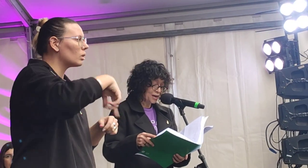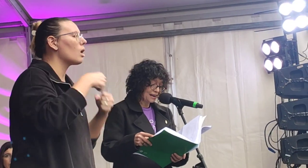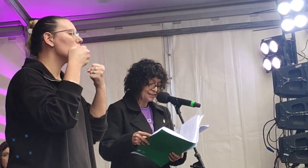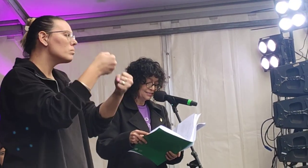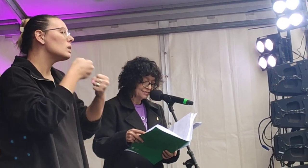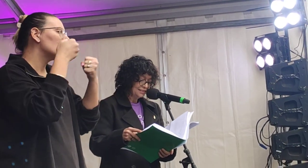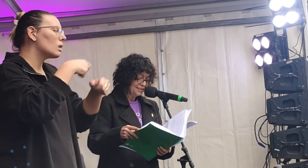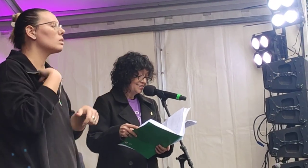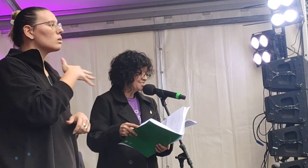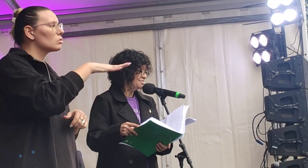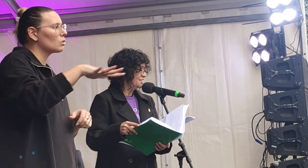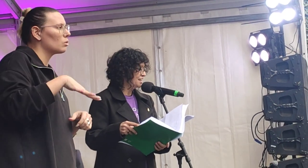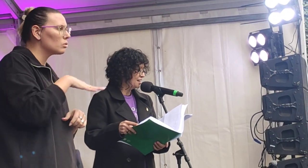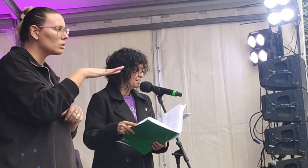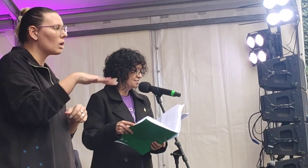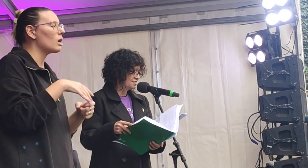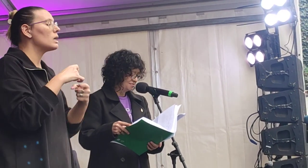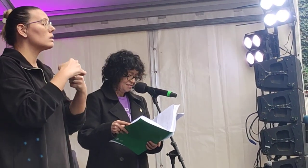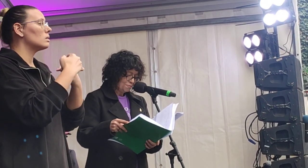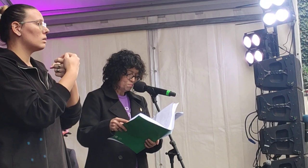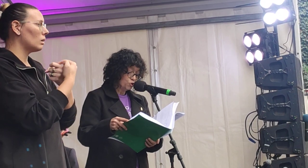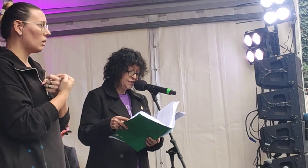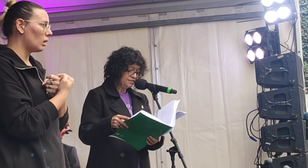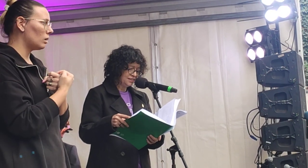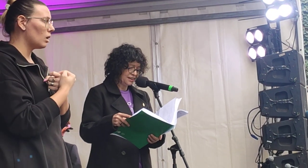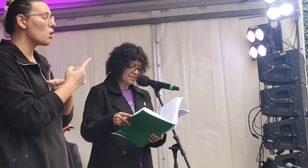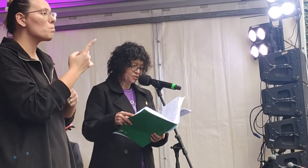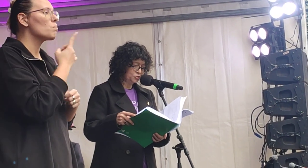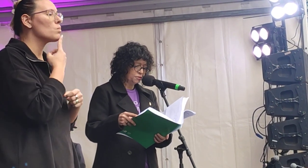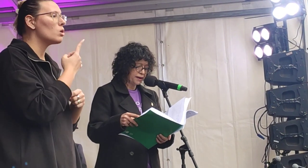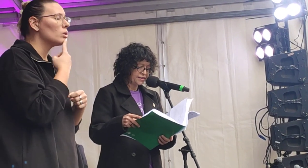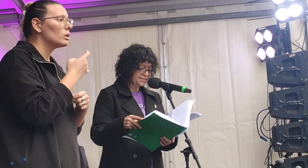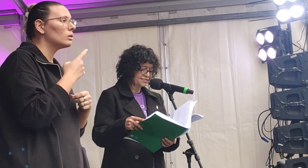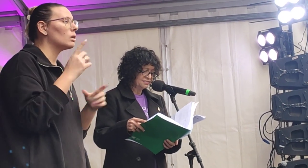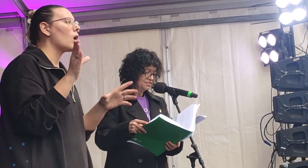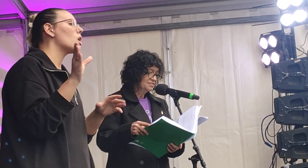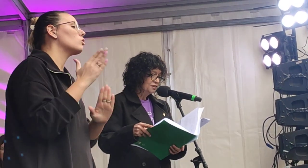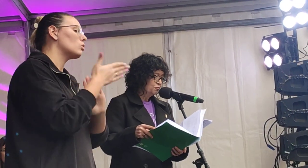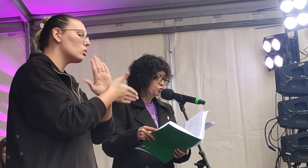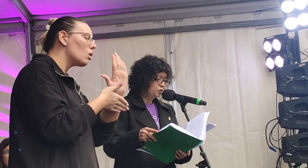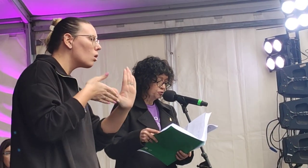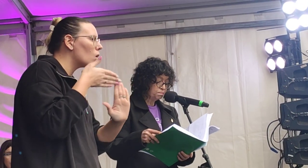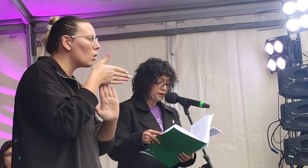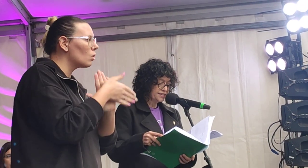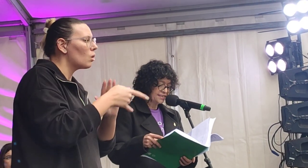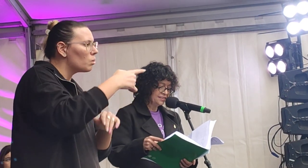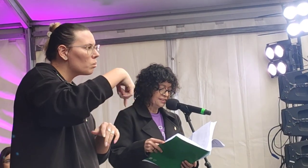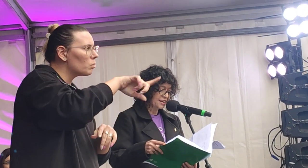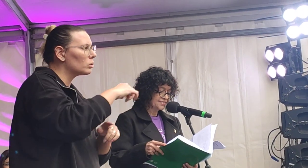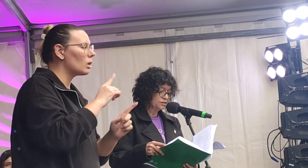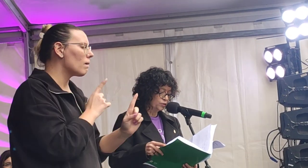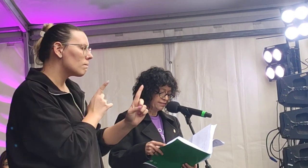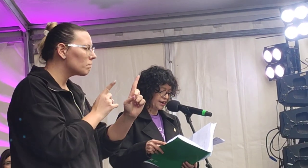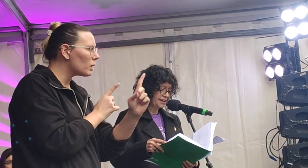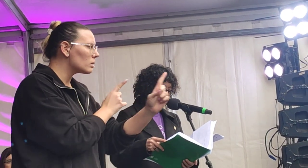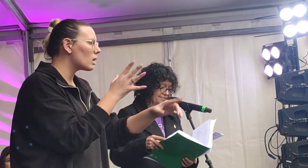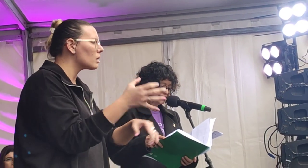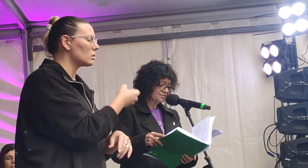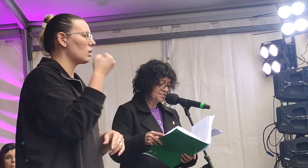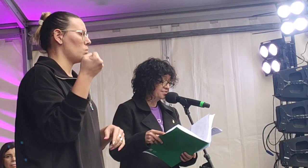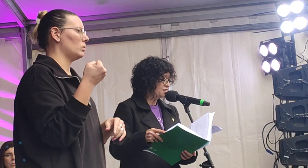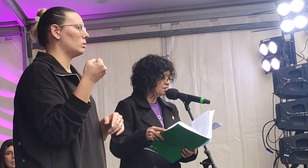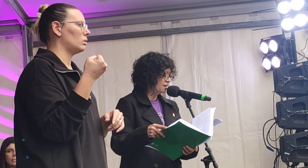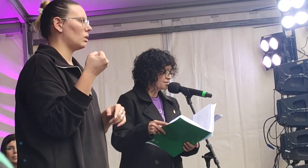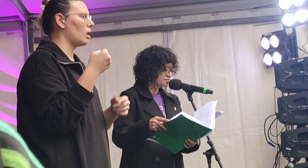militantes sociales, sindicales, políticas de todo el país, fueron perseguidas,